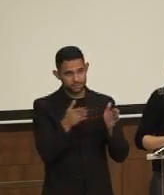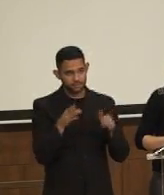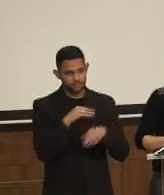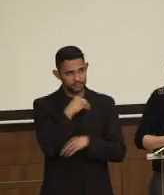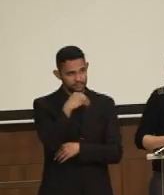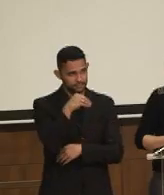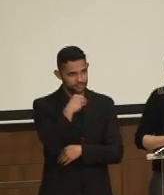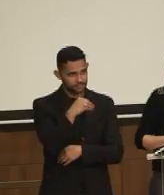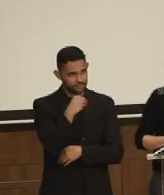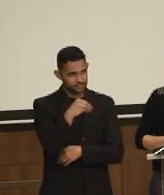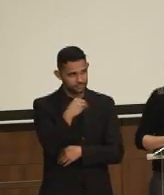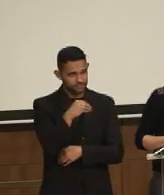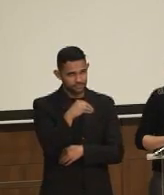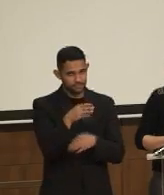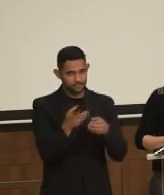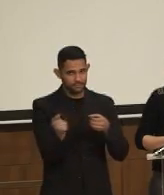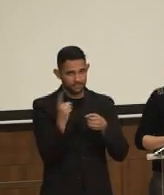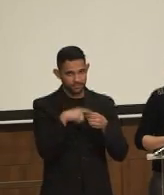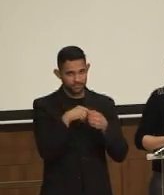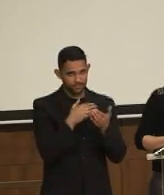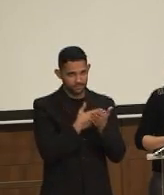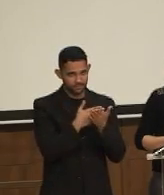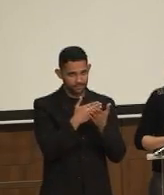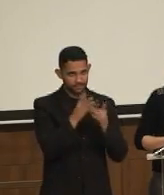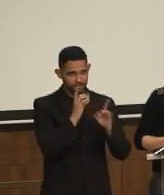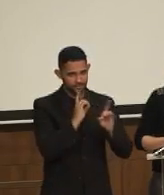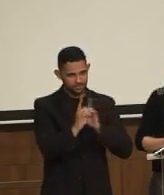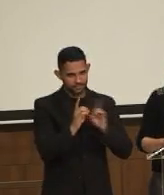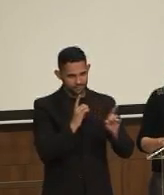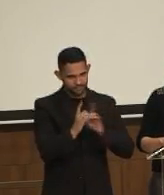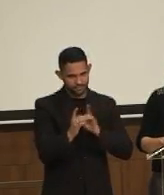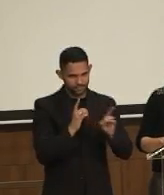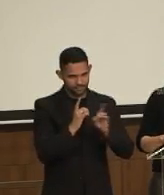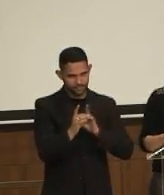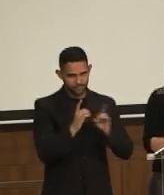pausa. Vamos retomar nosso debate.